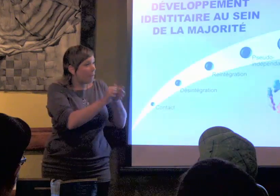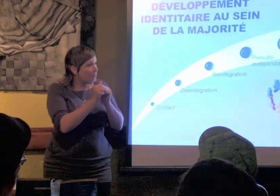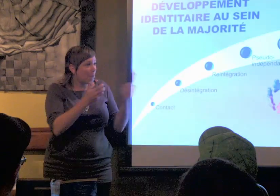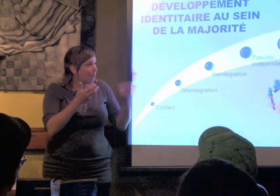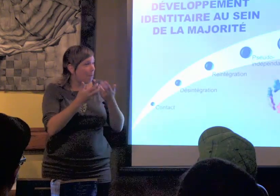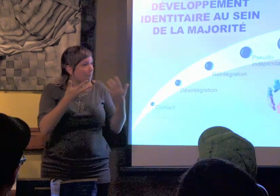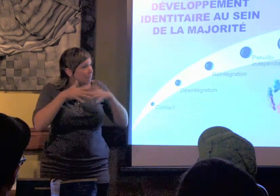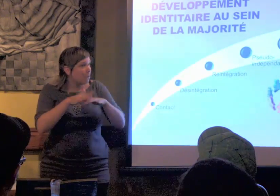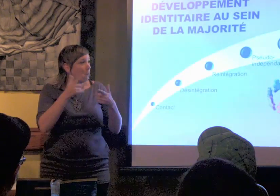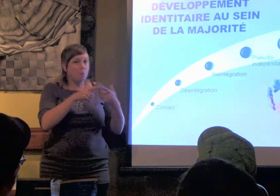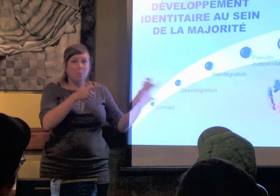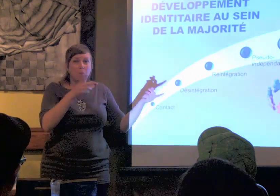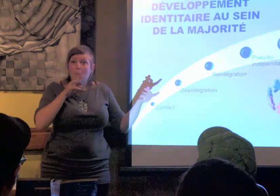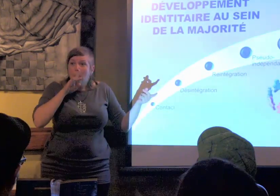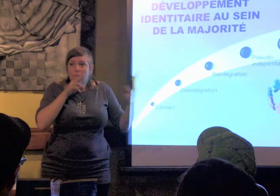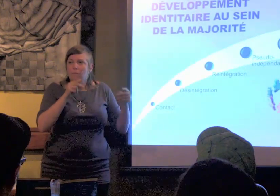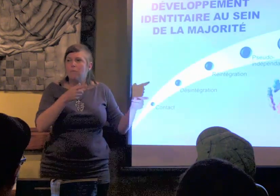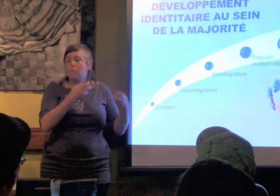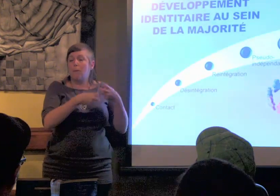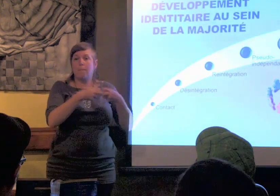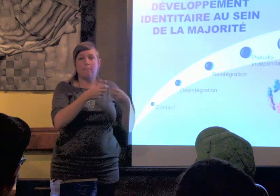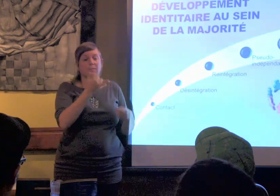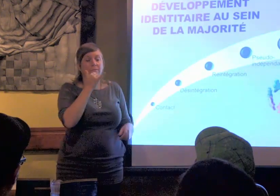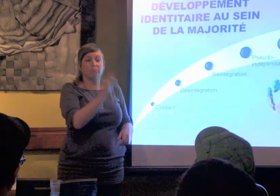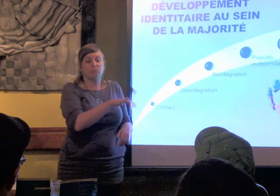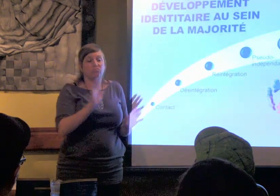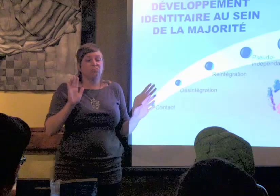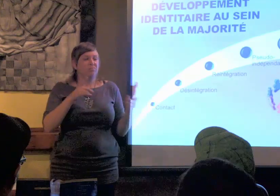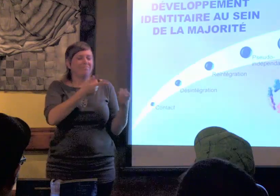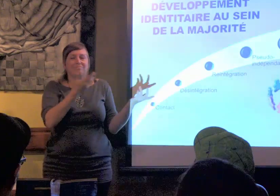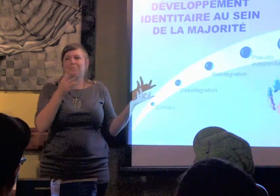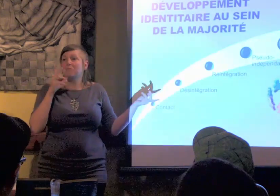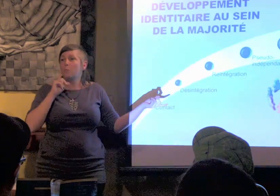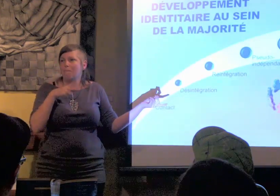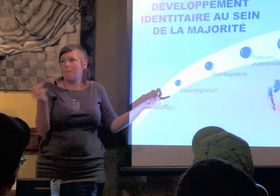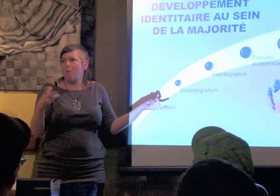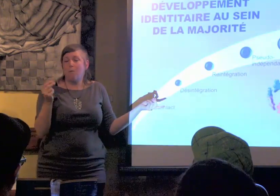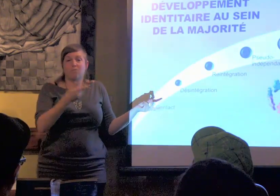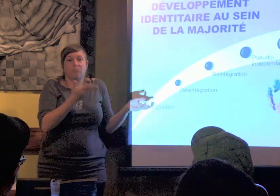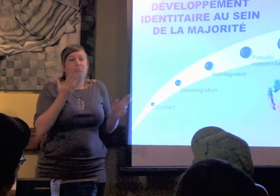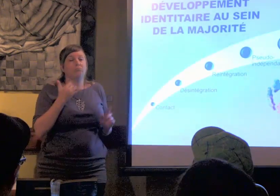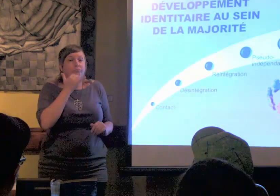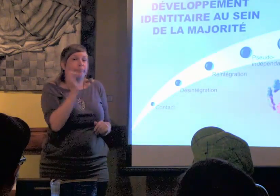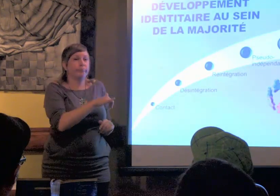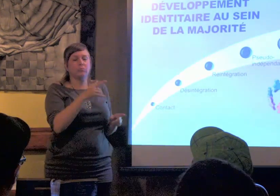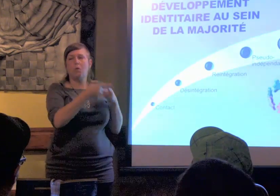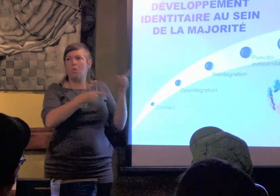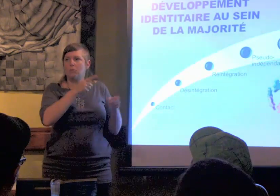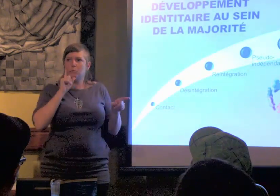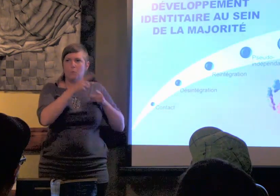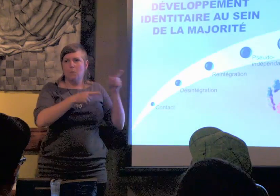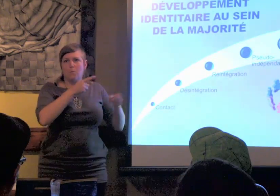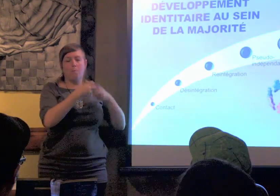ça, il fait t'es pas capable de t'adapter avec nous, la personne sourde, donc ça devient comme un problème. C'est son problème, il veut pas s'adapter, regarde, il veut rien savoir,